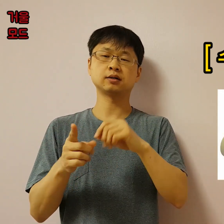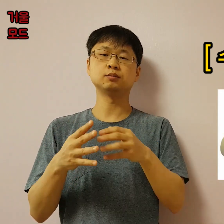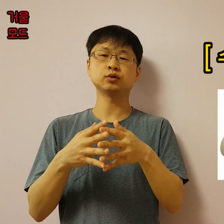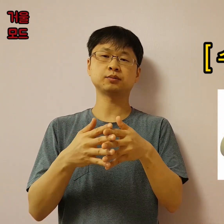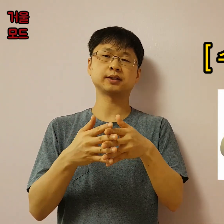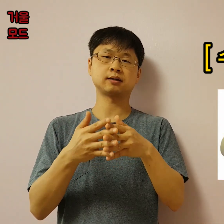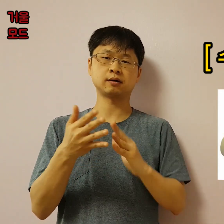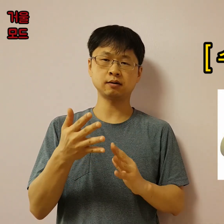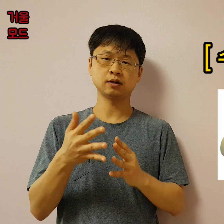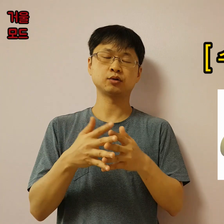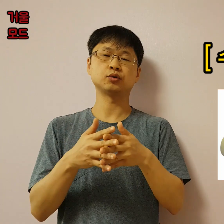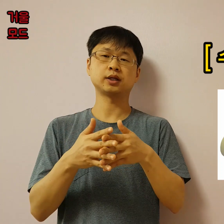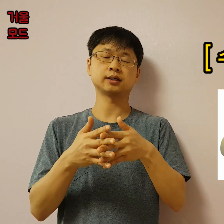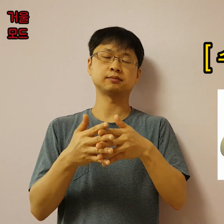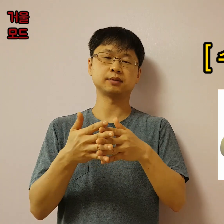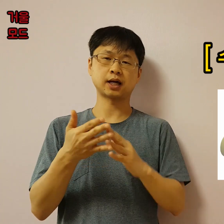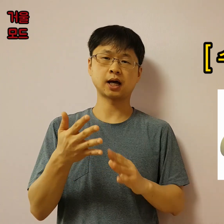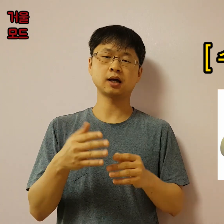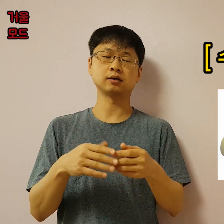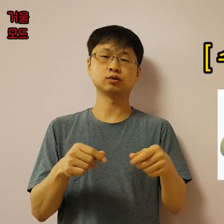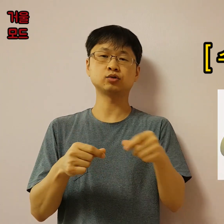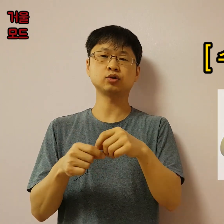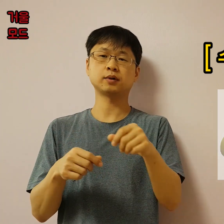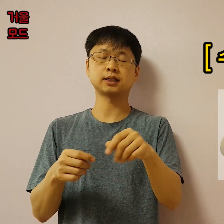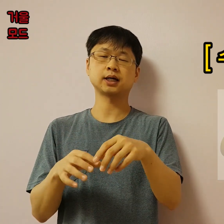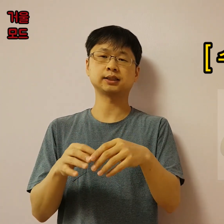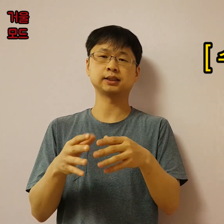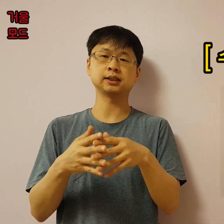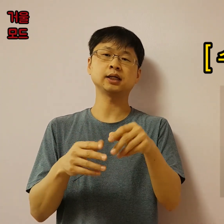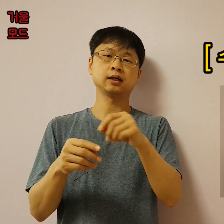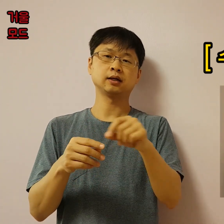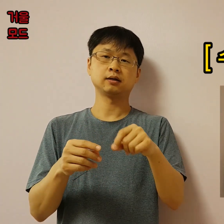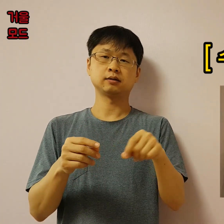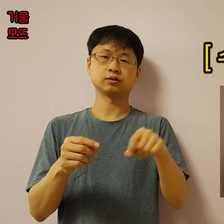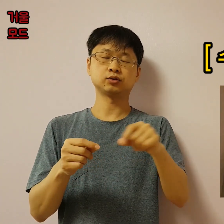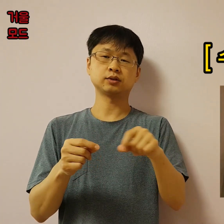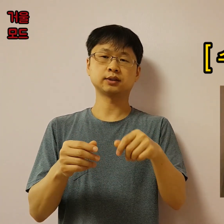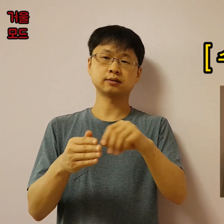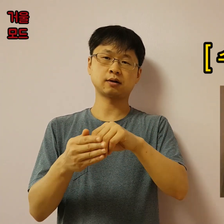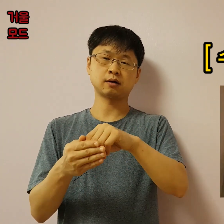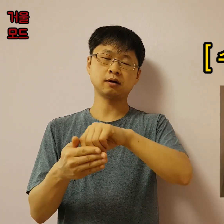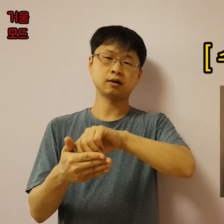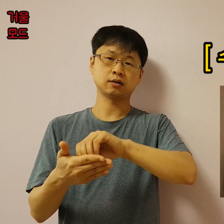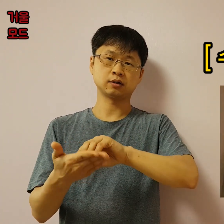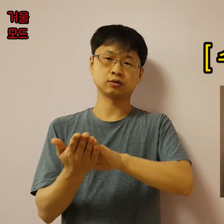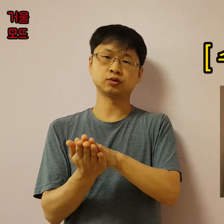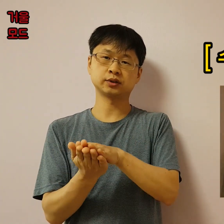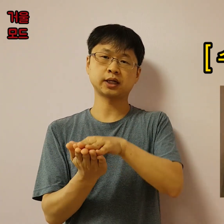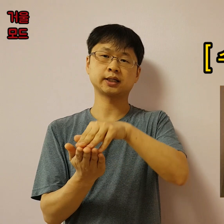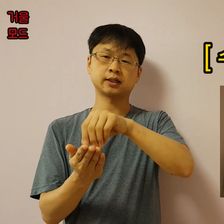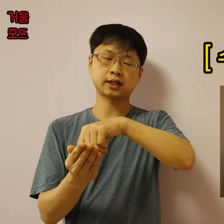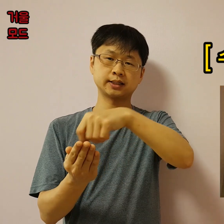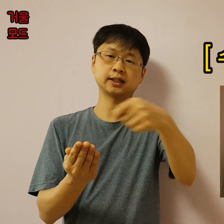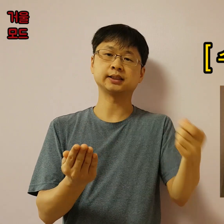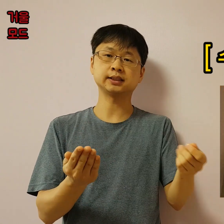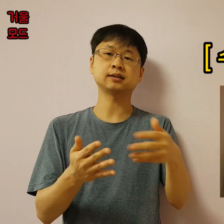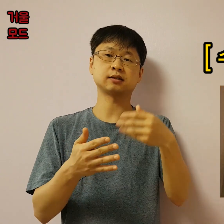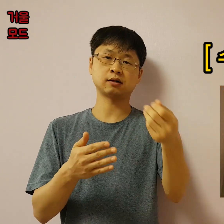그 모습에서 유래되었습니다. 영수증도 마찬가지. 영수증을 써서 영수증 책에서 이렇게 한 장씩